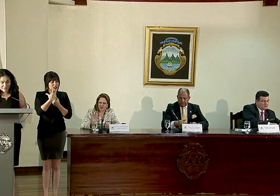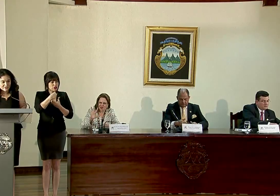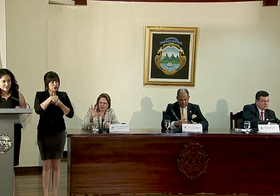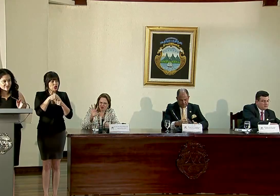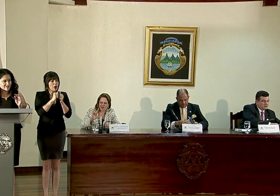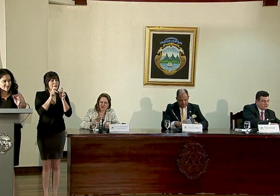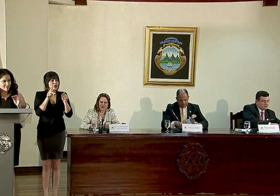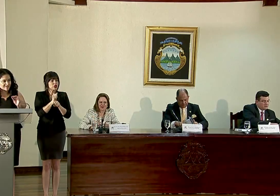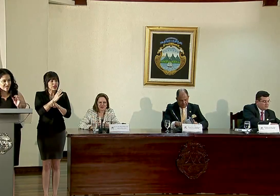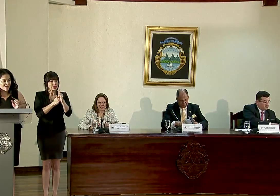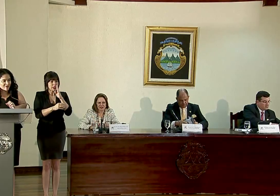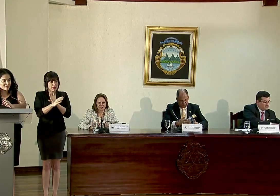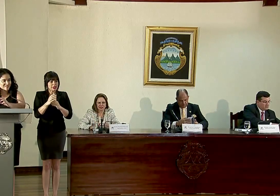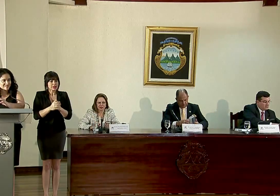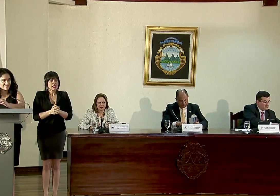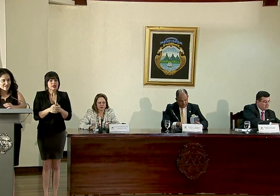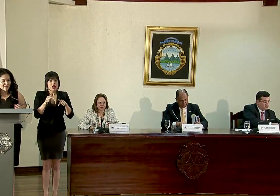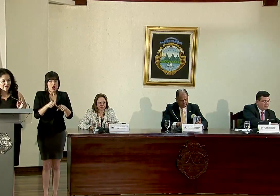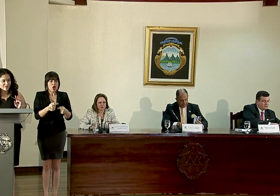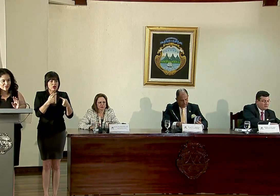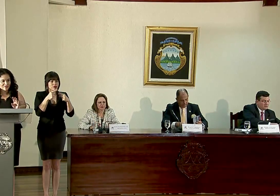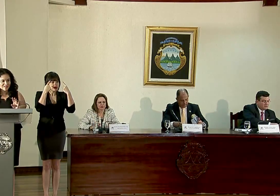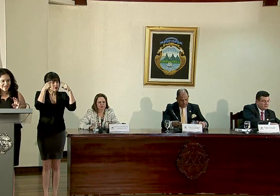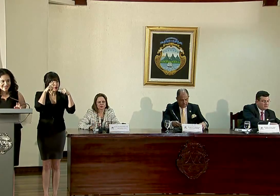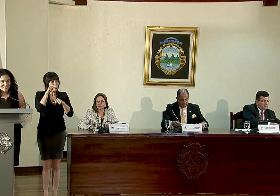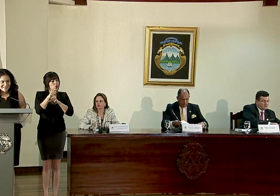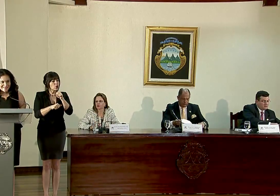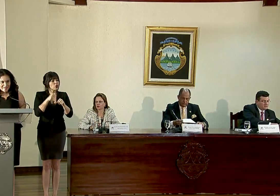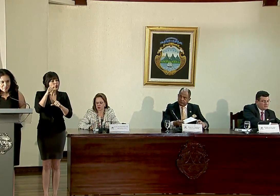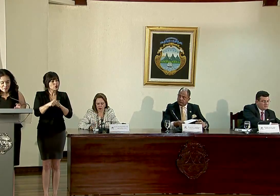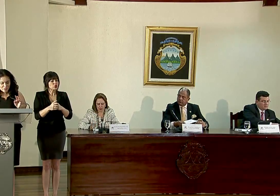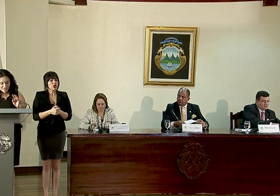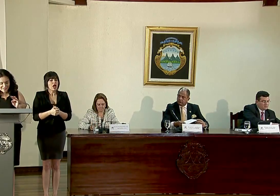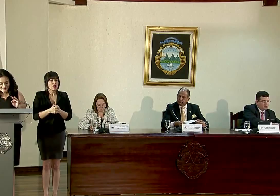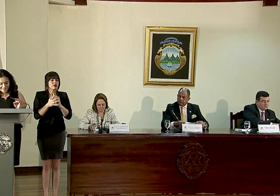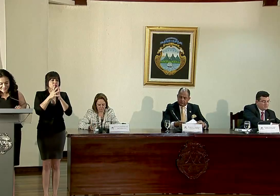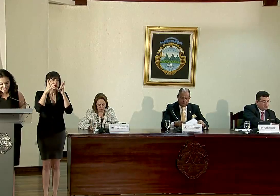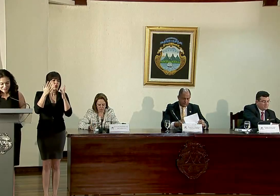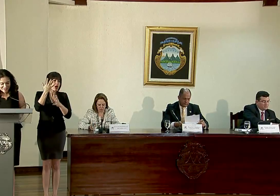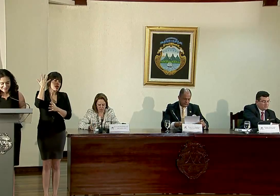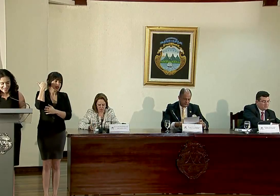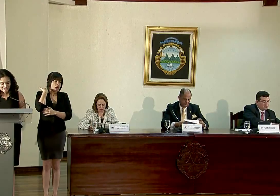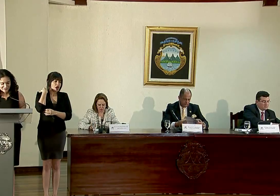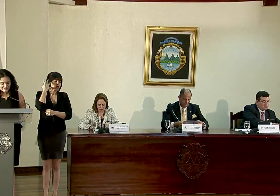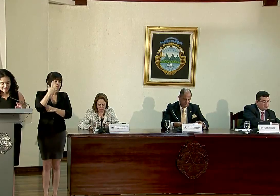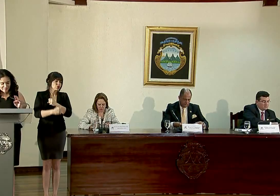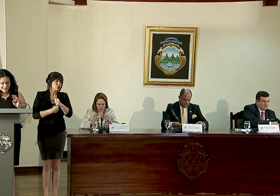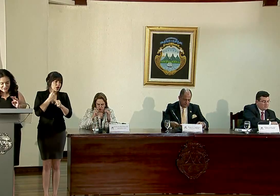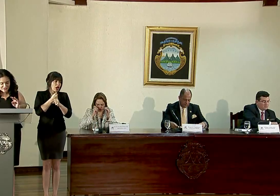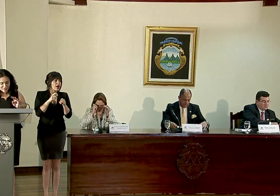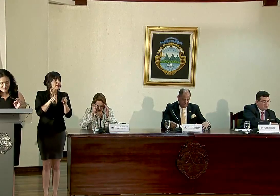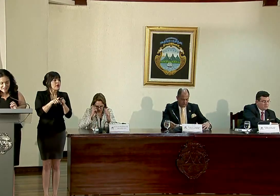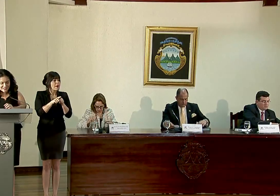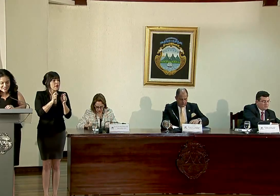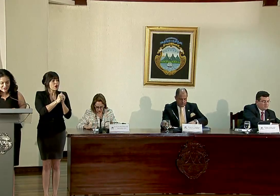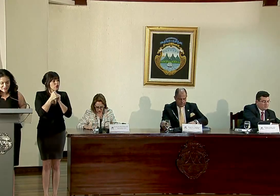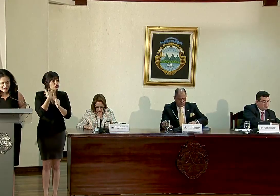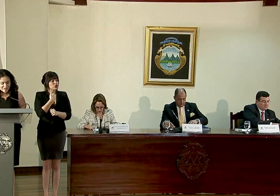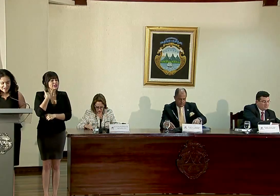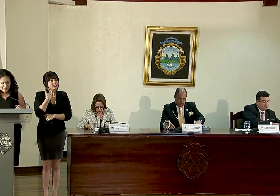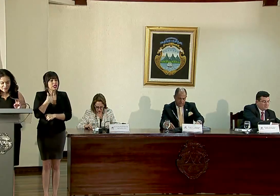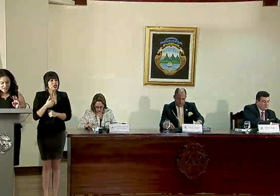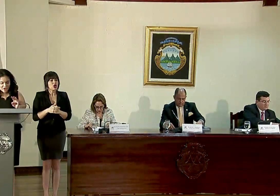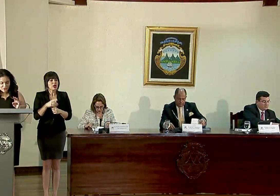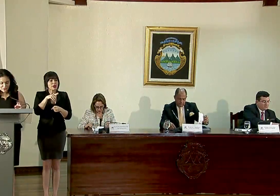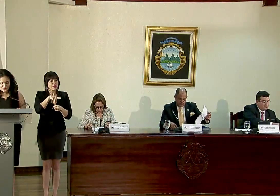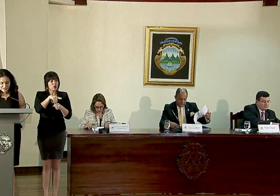con personas con discapacidad, que hoy se hace realidad una lucha muy grande que han tenido durante años. También nos acompaña el señor